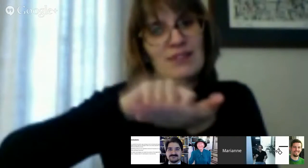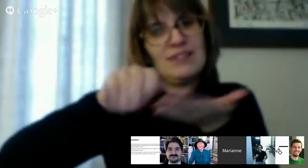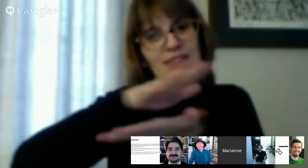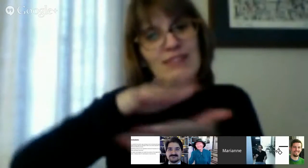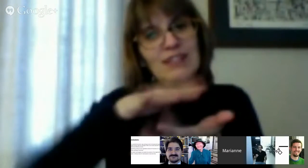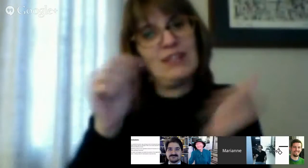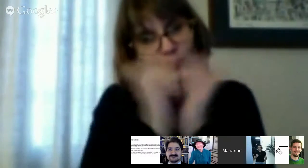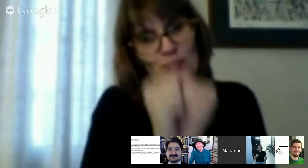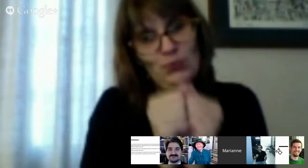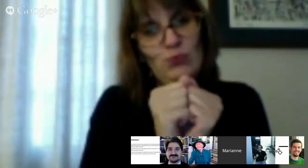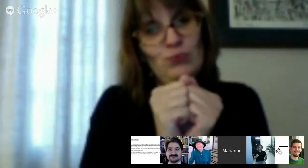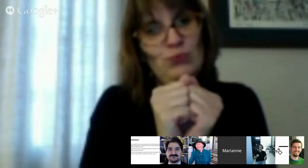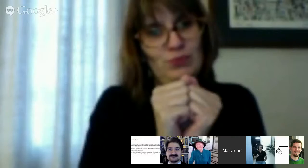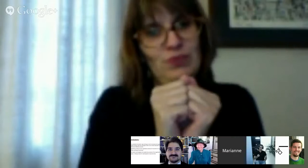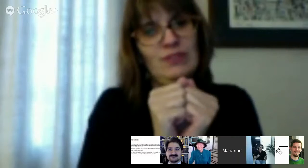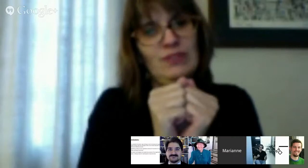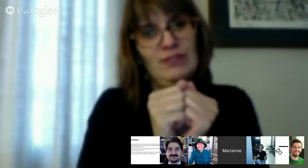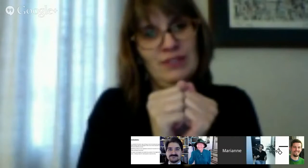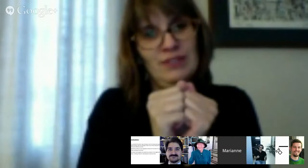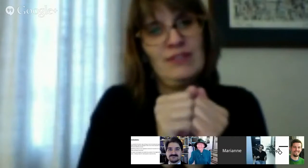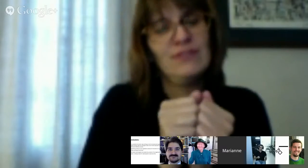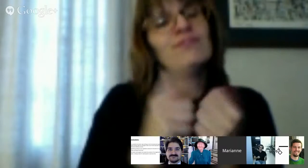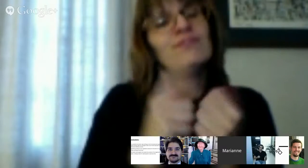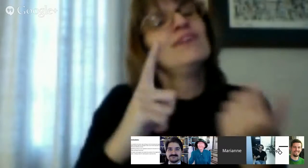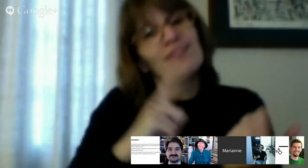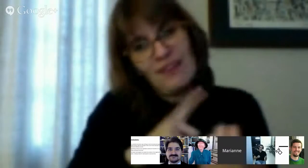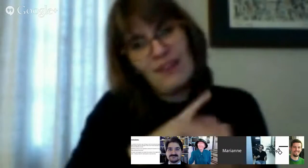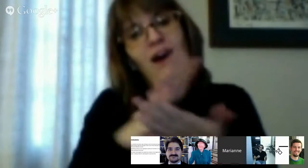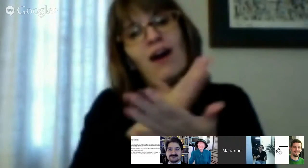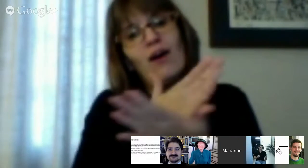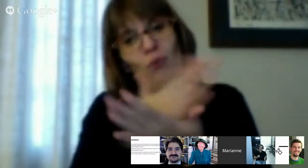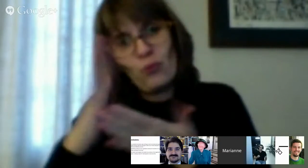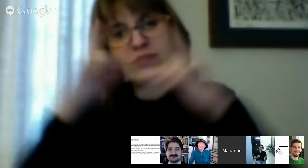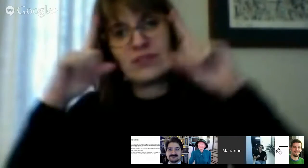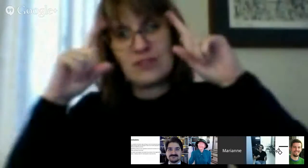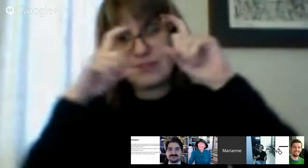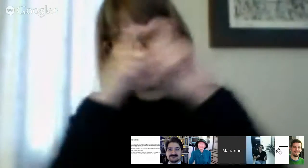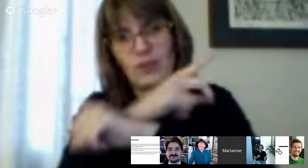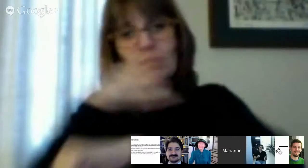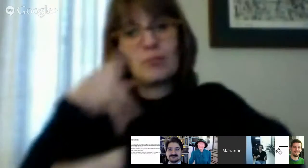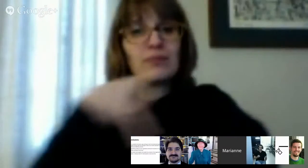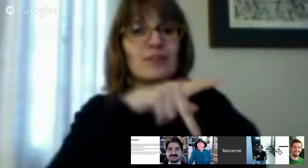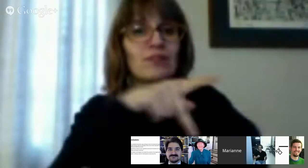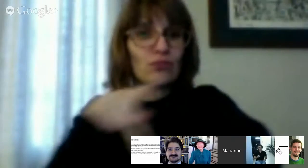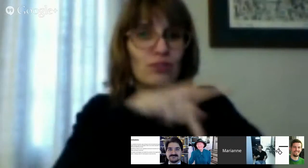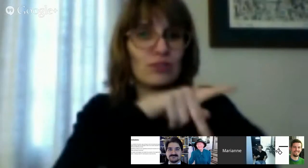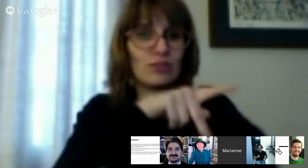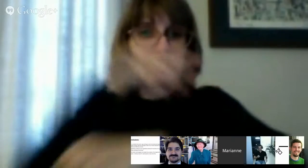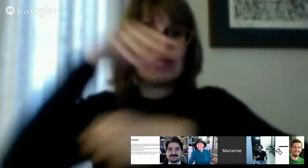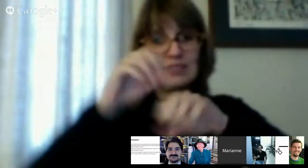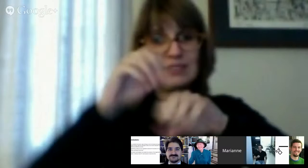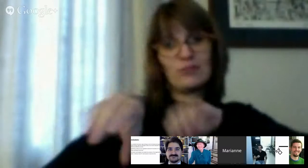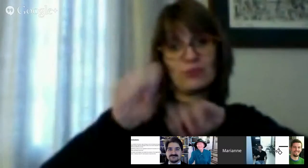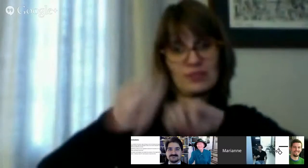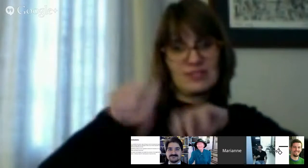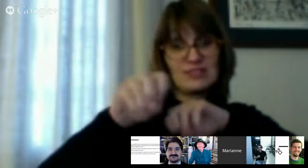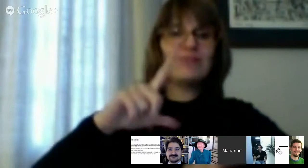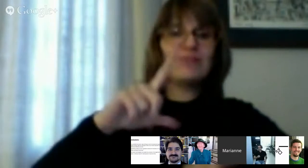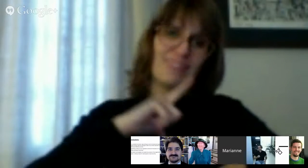e evidenciamos que as escolas devem aplicar essa metodologia, aplicar a escrita de sinais.